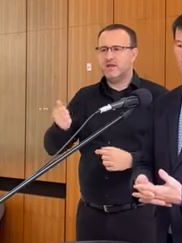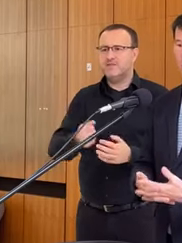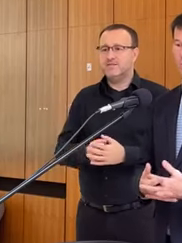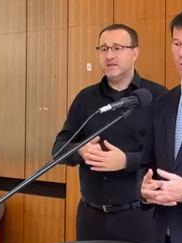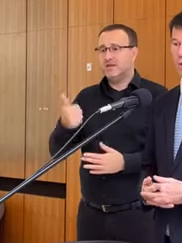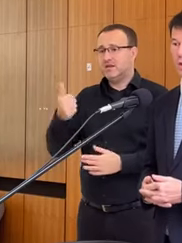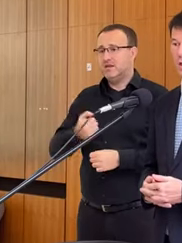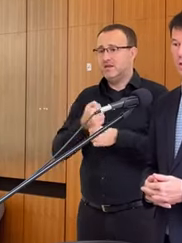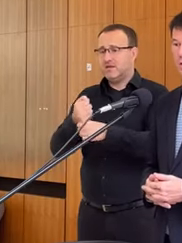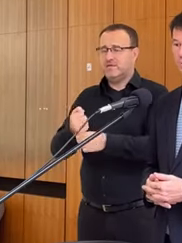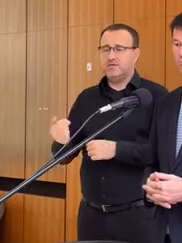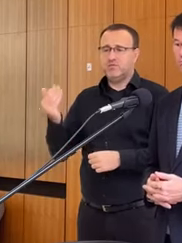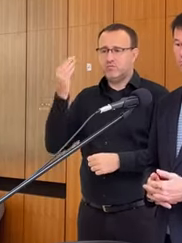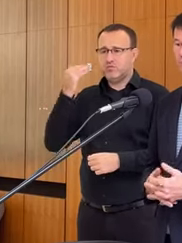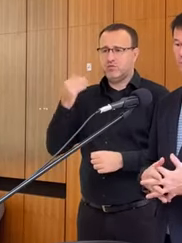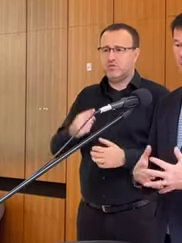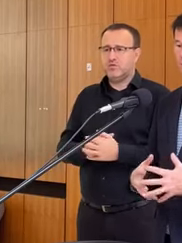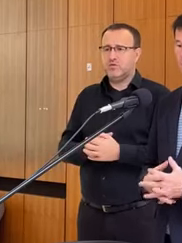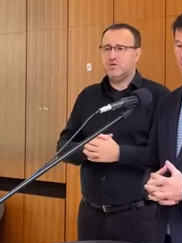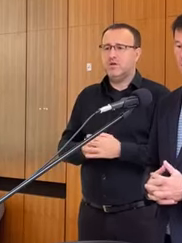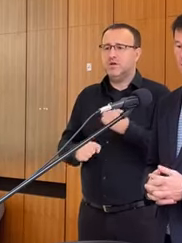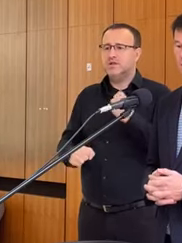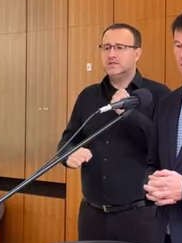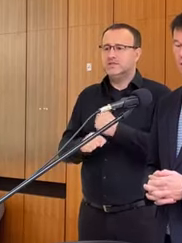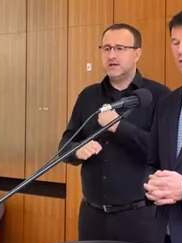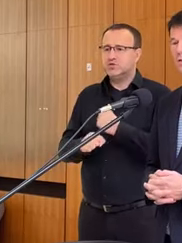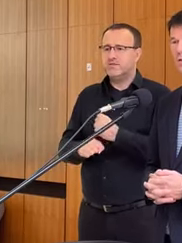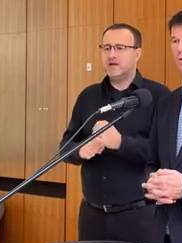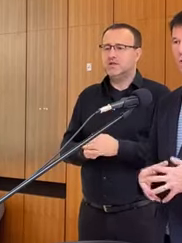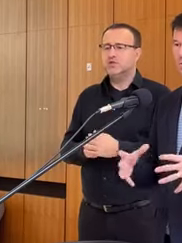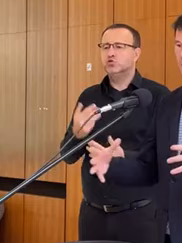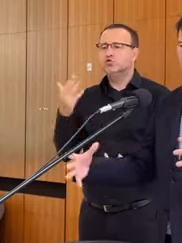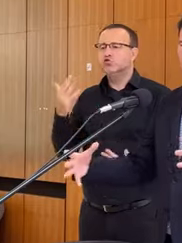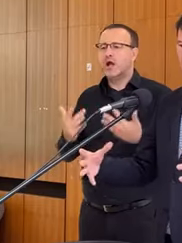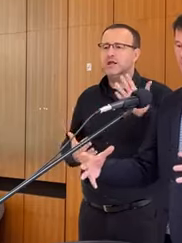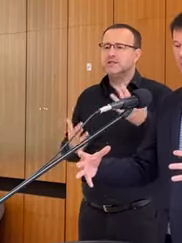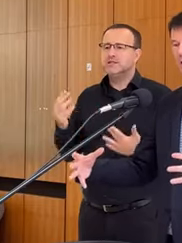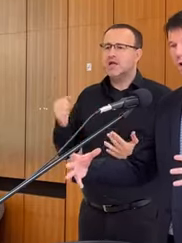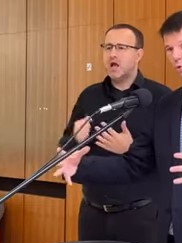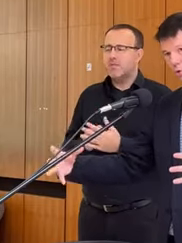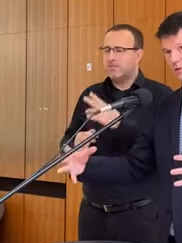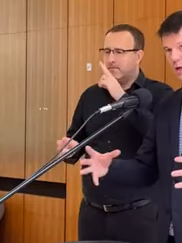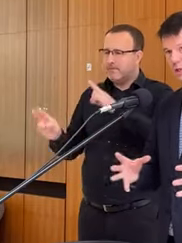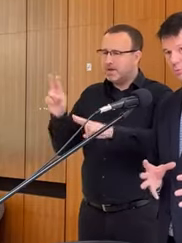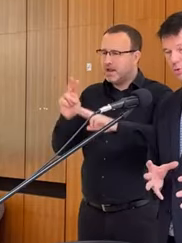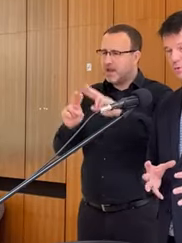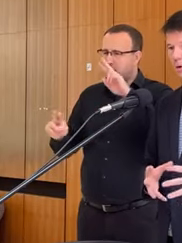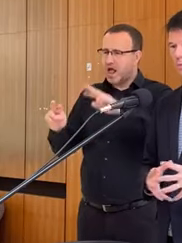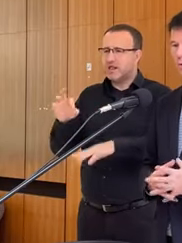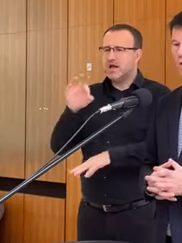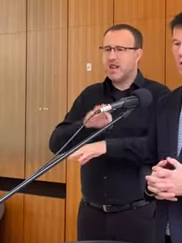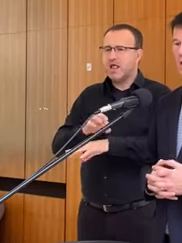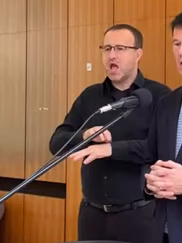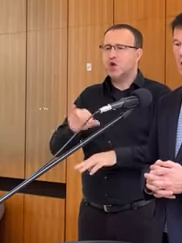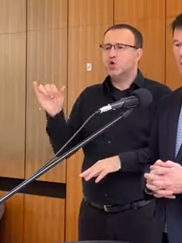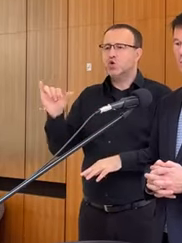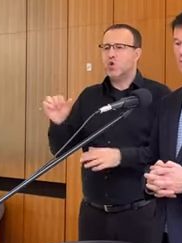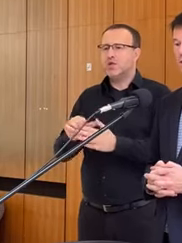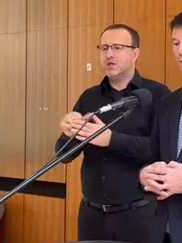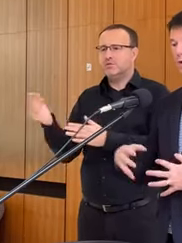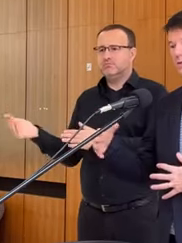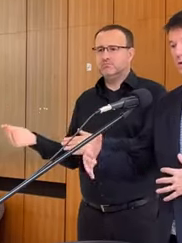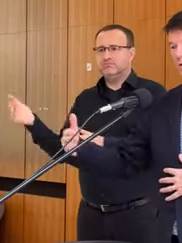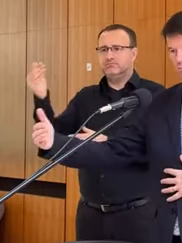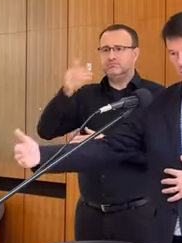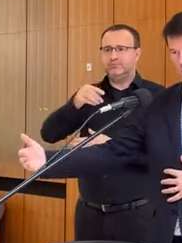Jeden z návrhov bol vypracovať štatistiku, respektíve prehľad lekárov, ktorí sa hýbu smerom do